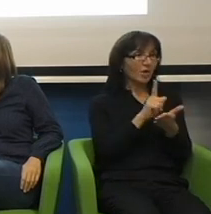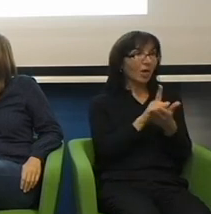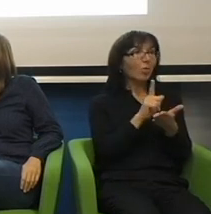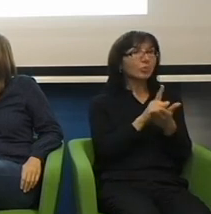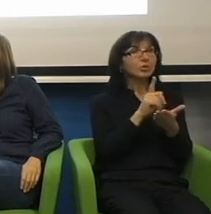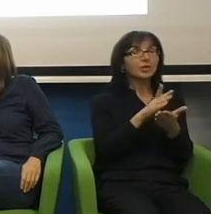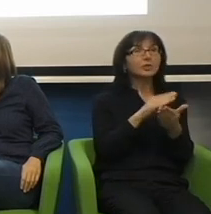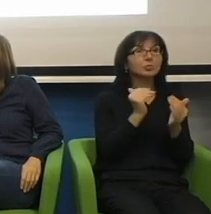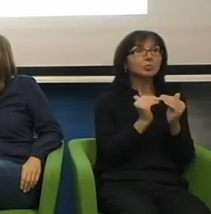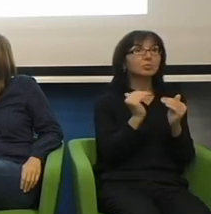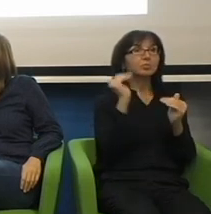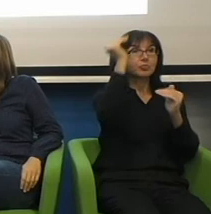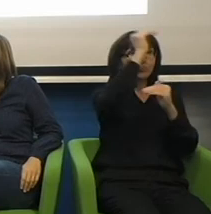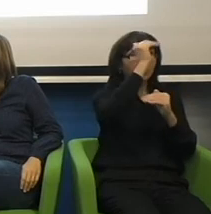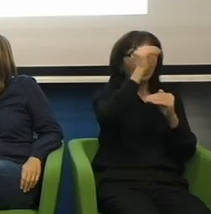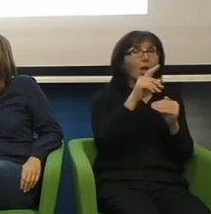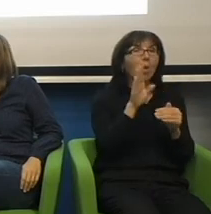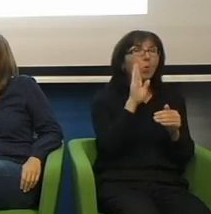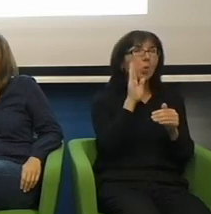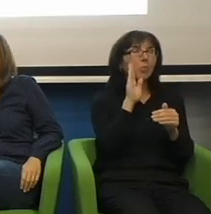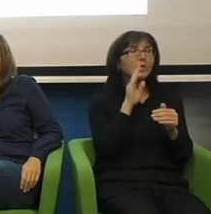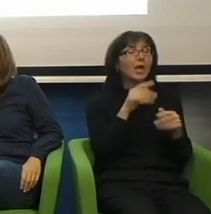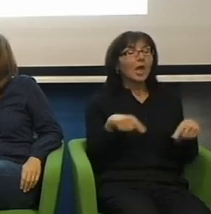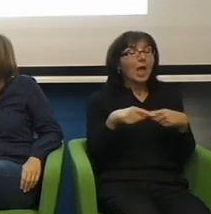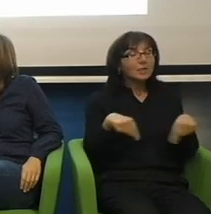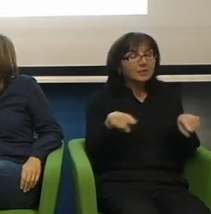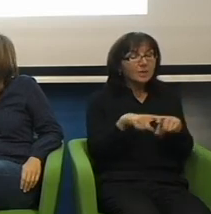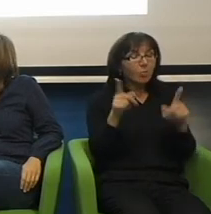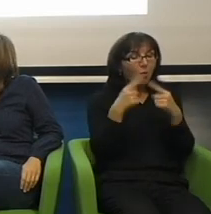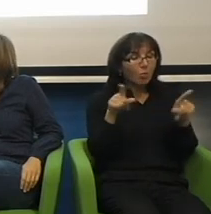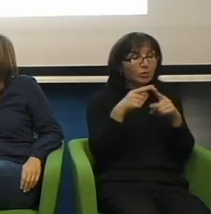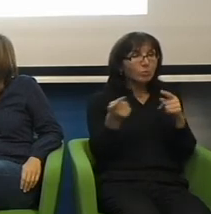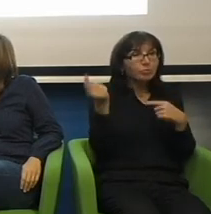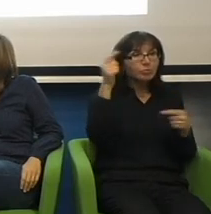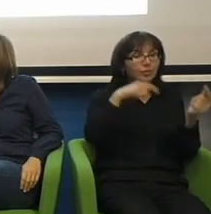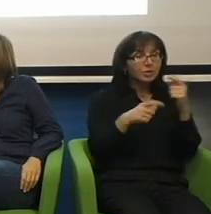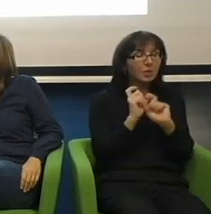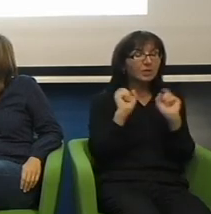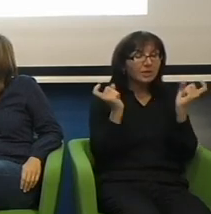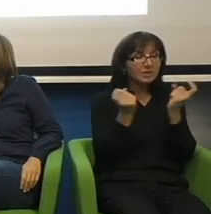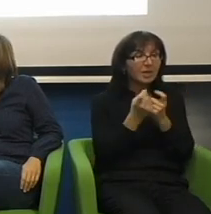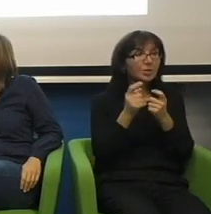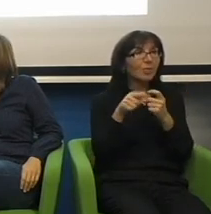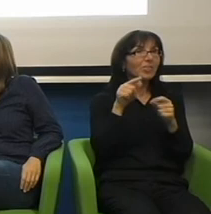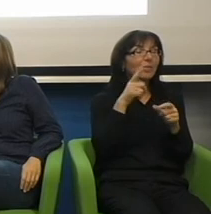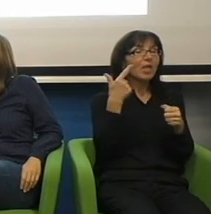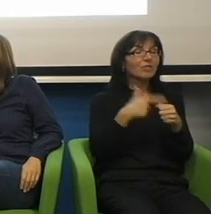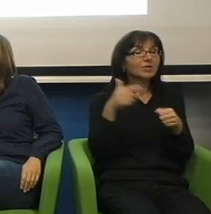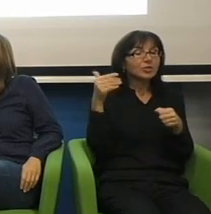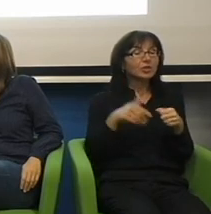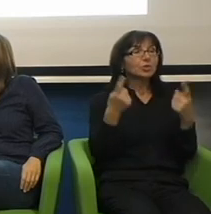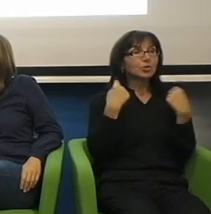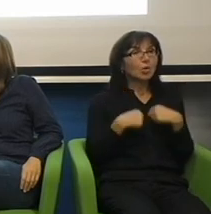Oni byli jak Beatlesi. Przyjeżdżali na stadion do Konina, a tam 20 tysięcy osób wiwatuje,